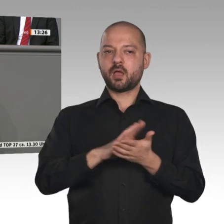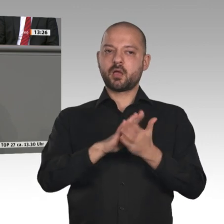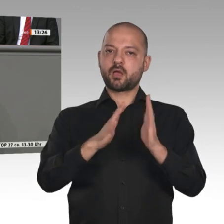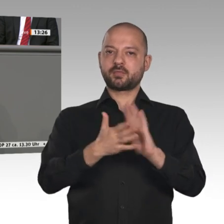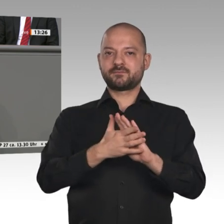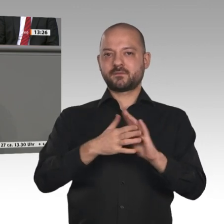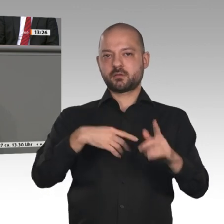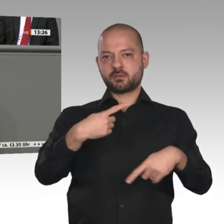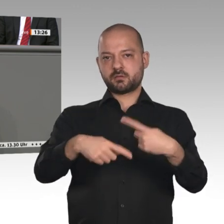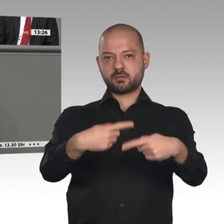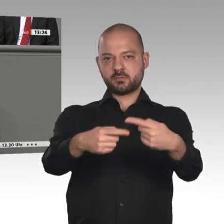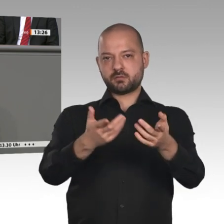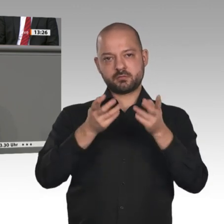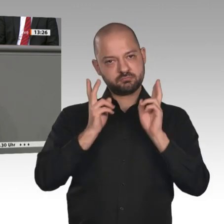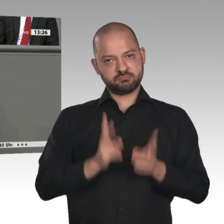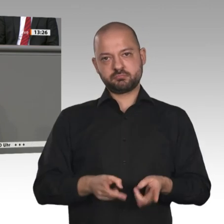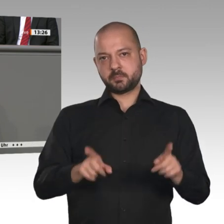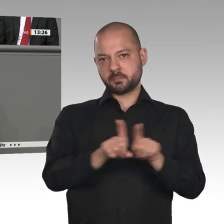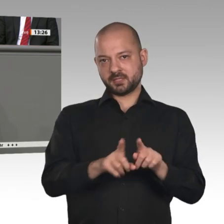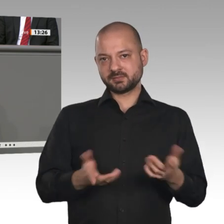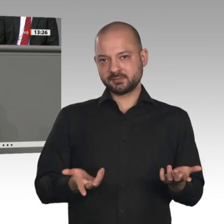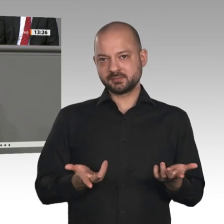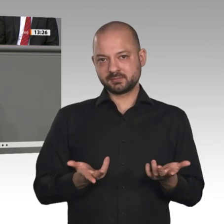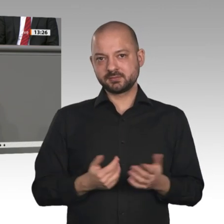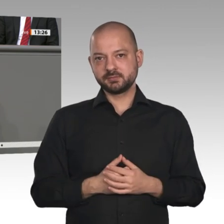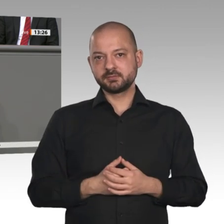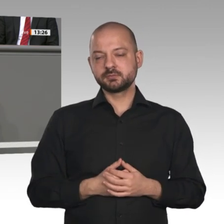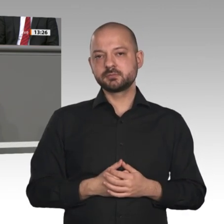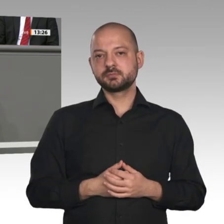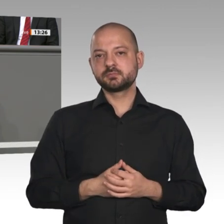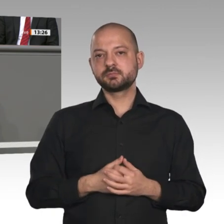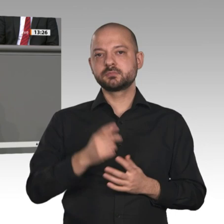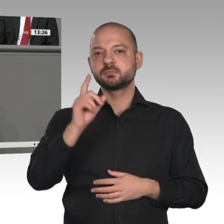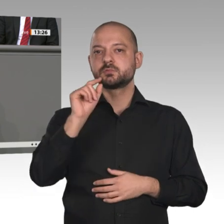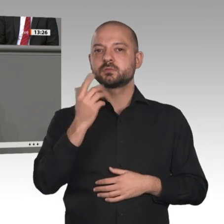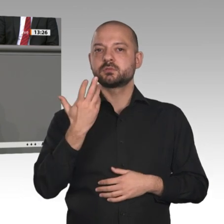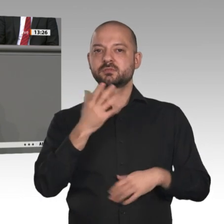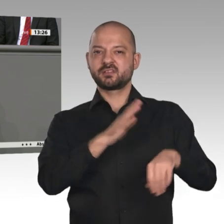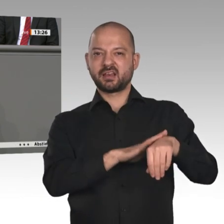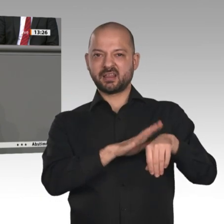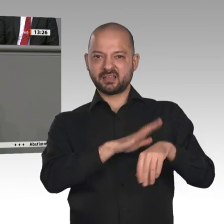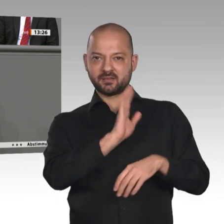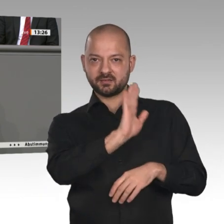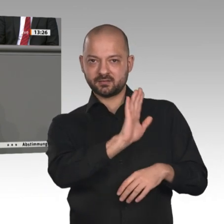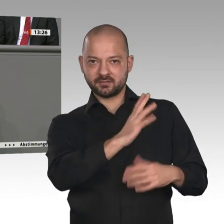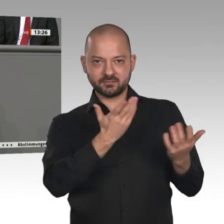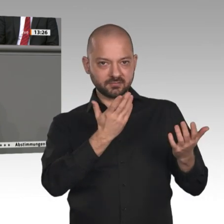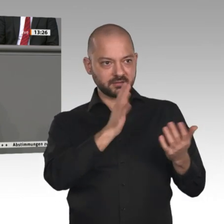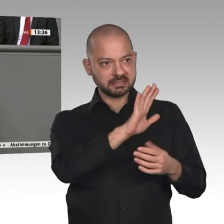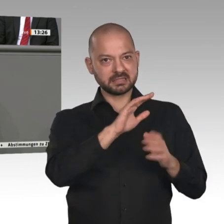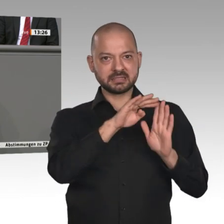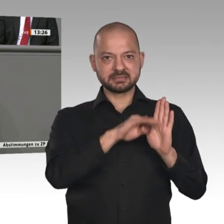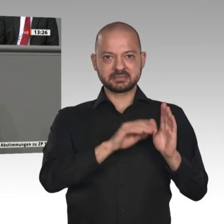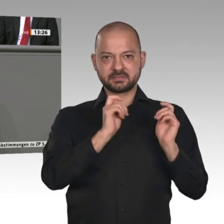Gesetzmäßigkeiten gerecht wird. Und das wird der Gesetzesentwurf der Linken nicht. Er spricht von einem Wiedergutmachungsinteresse, ohne es näher zu definieren,